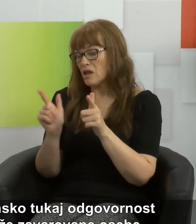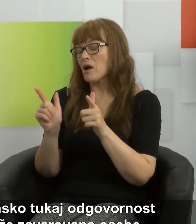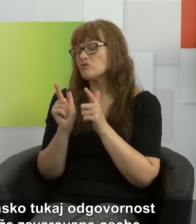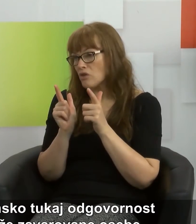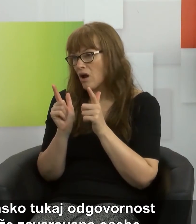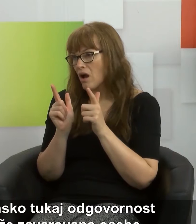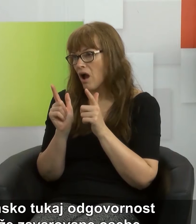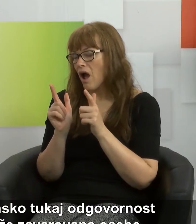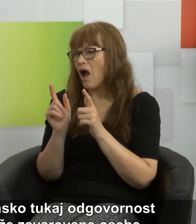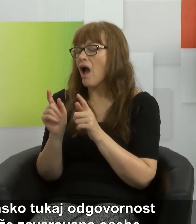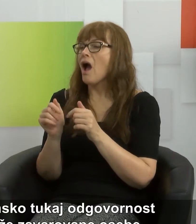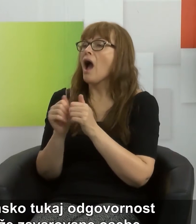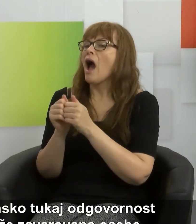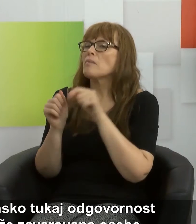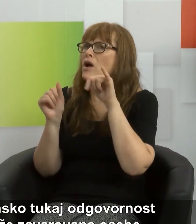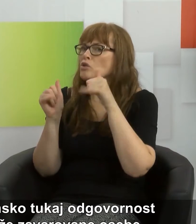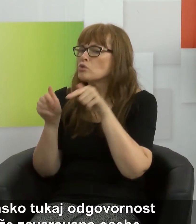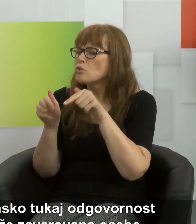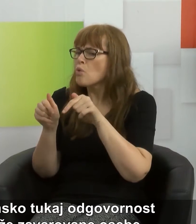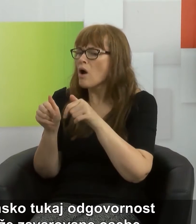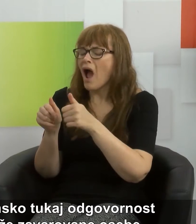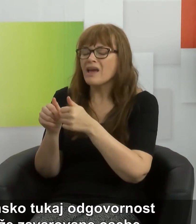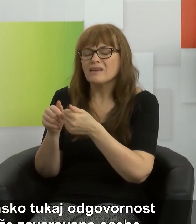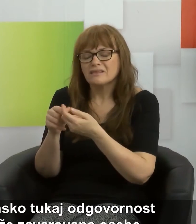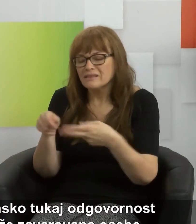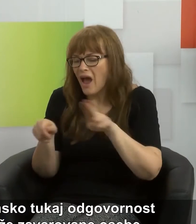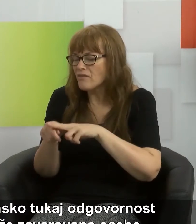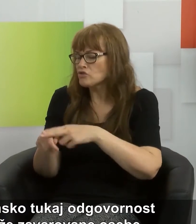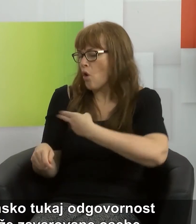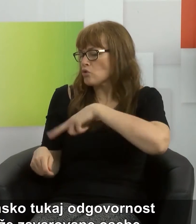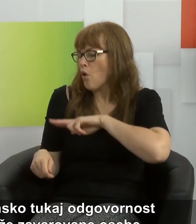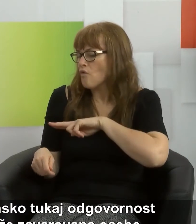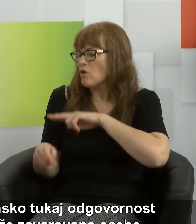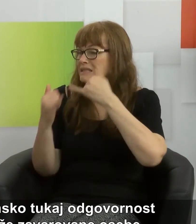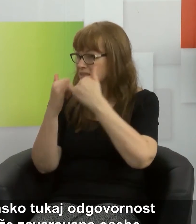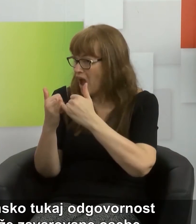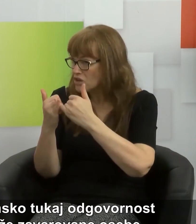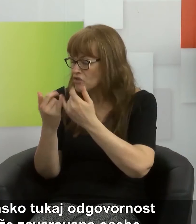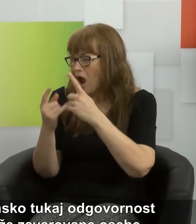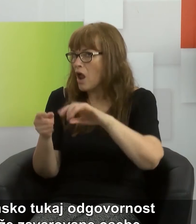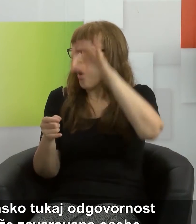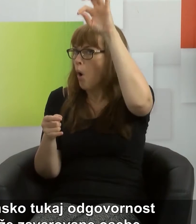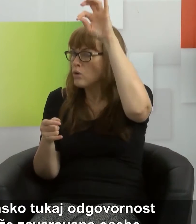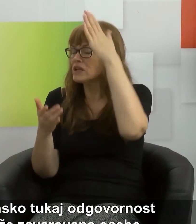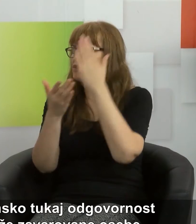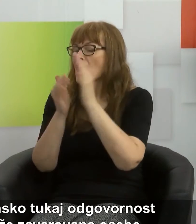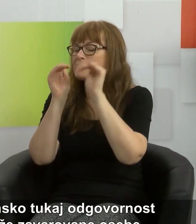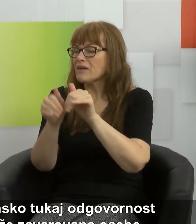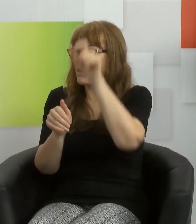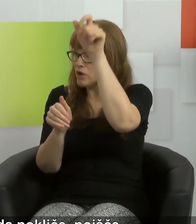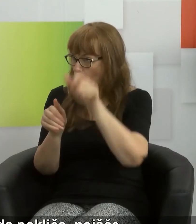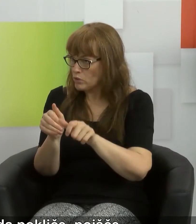Ampak je izključno dejansko tukaj odgovornost starša oziroma odrasle že zavarovane